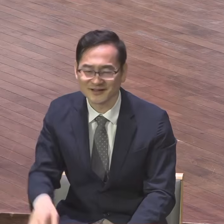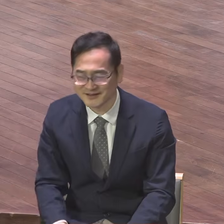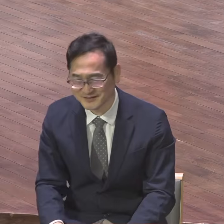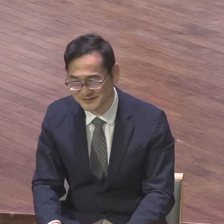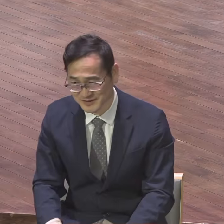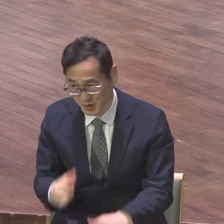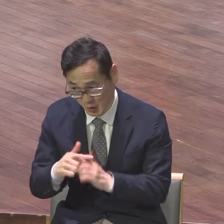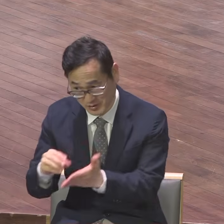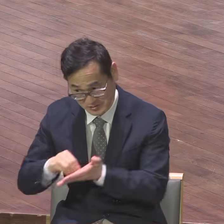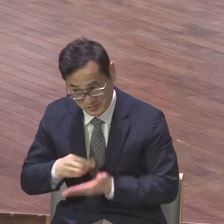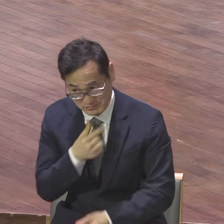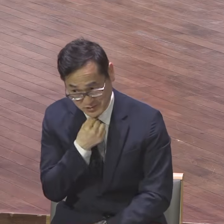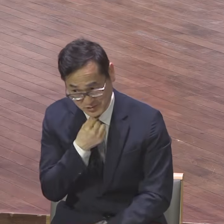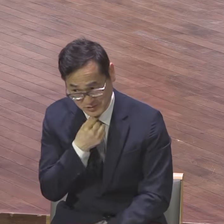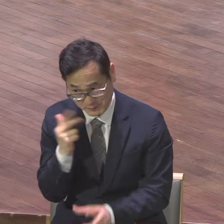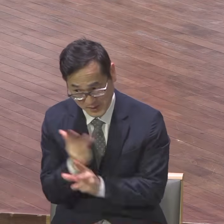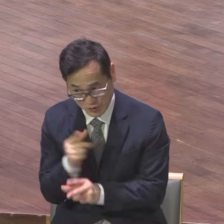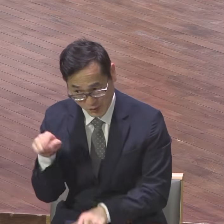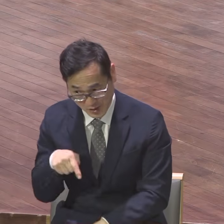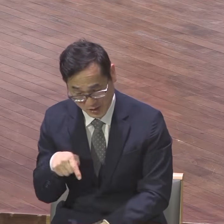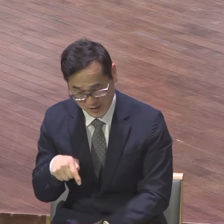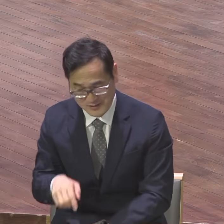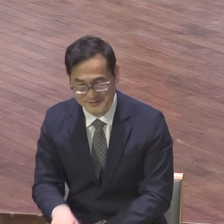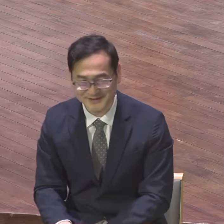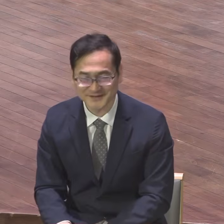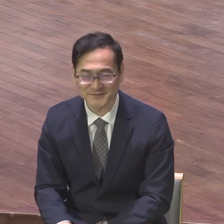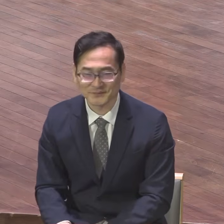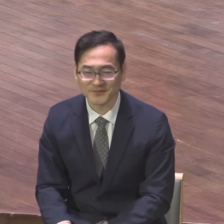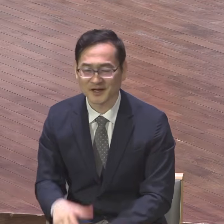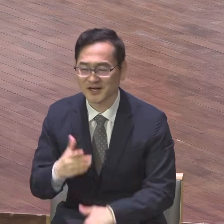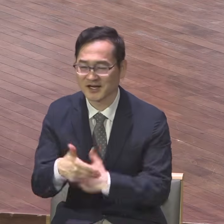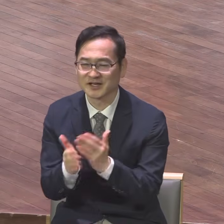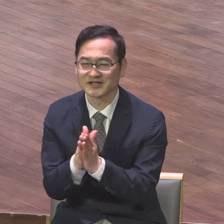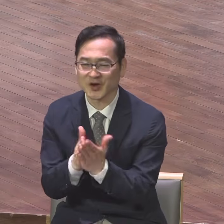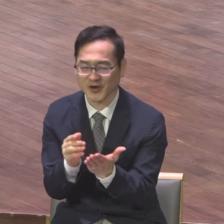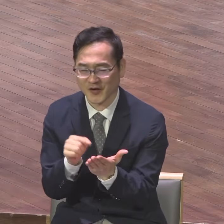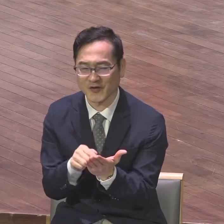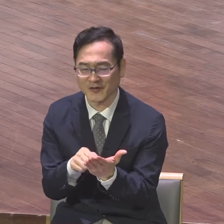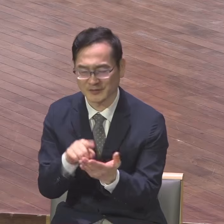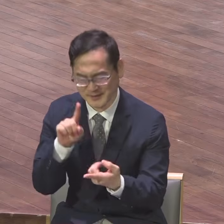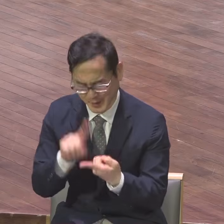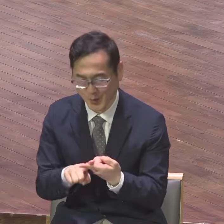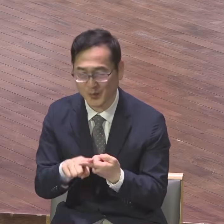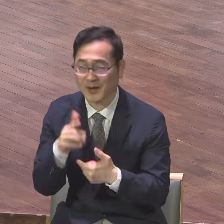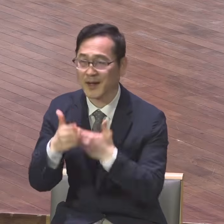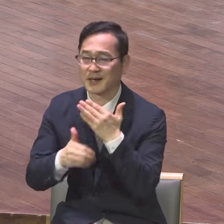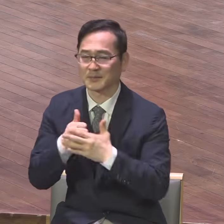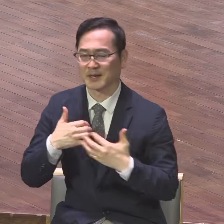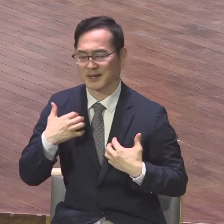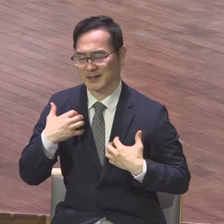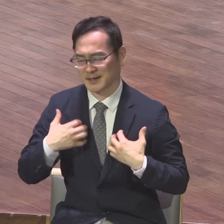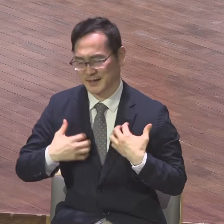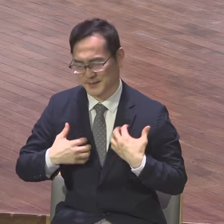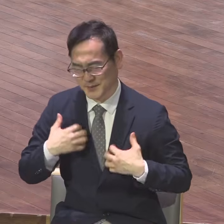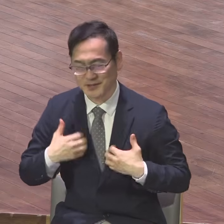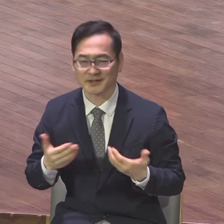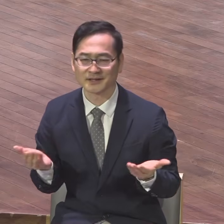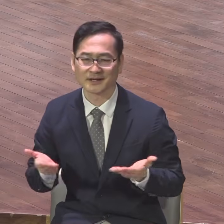그래서 진짜 성경적 정말 하나님 기뻐하시는 정말